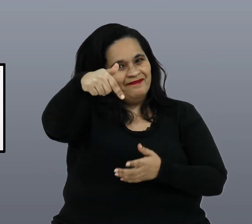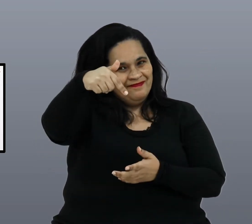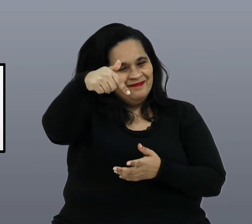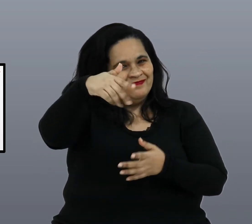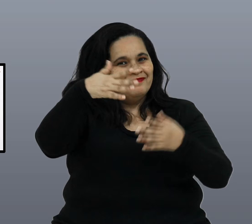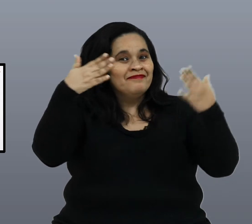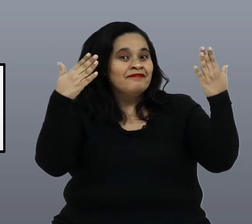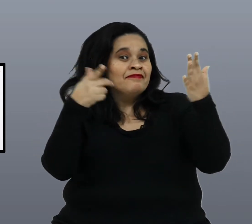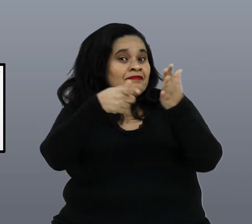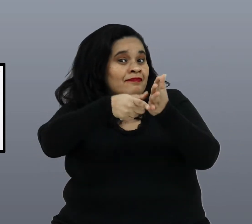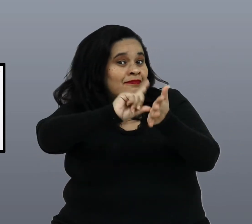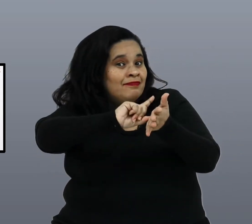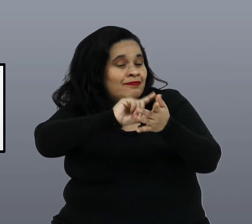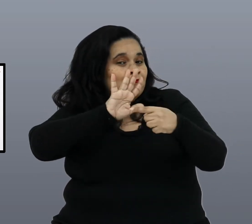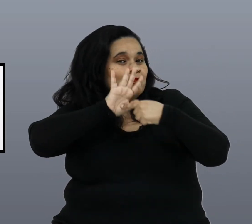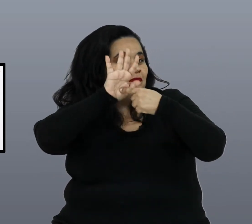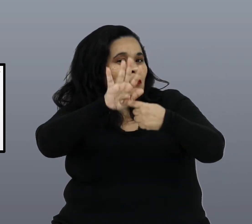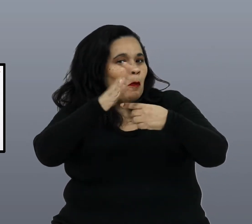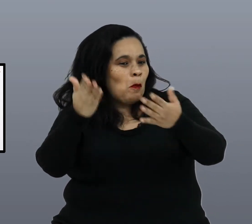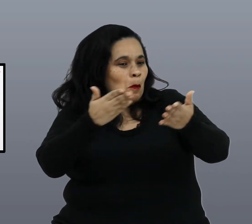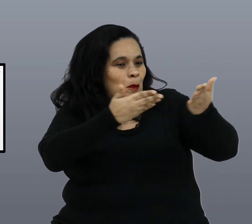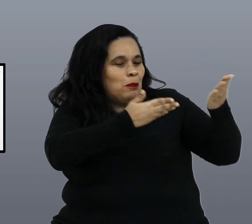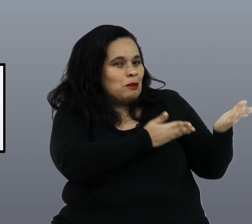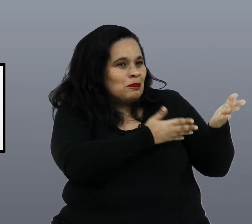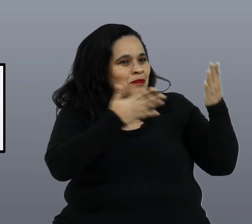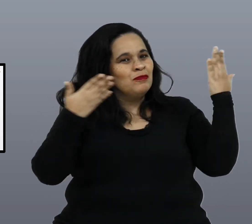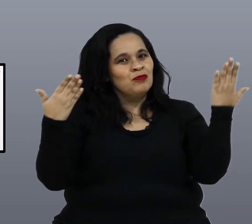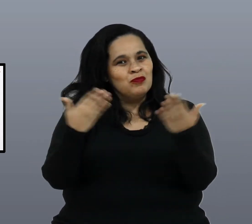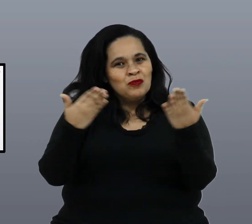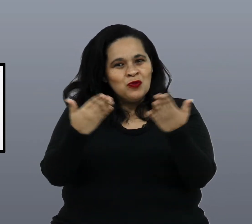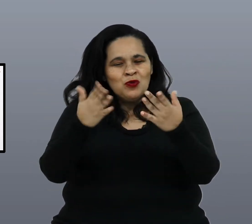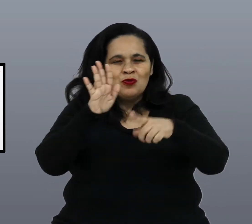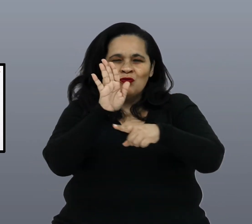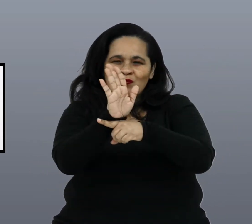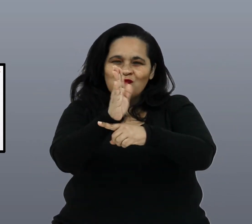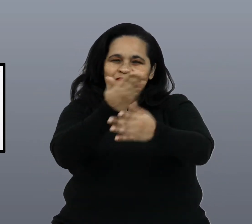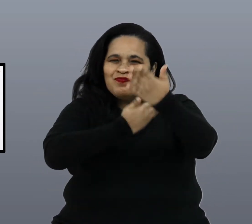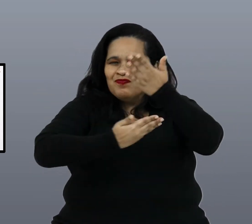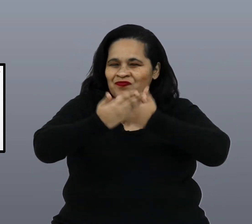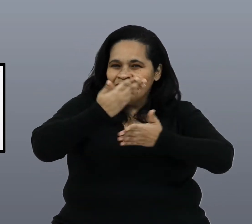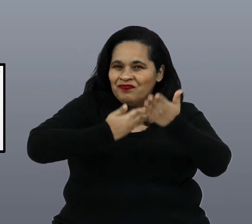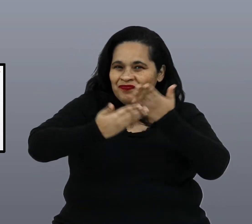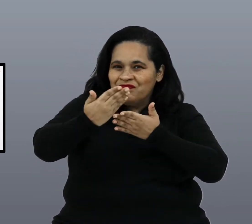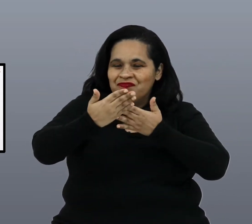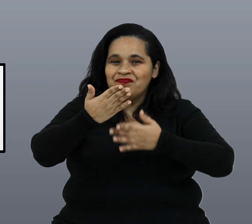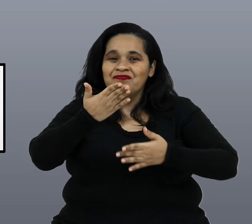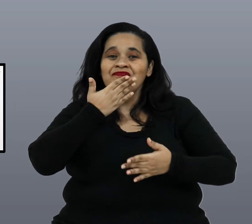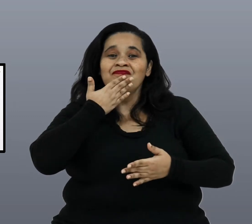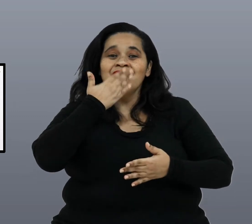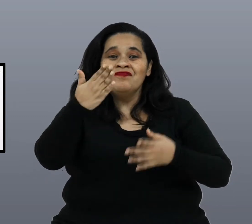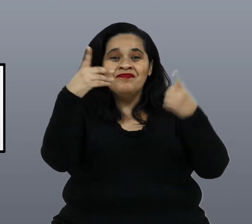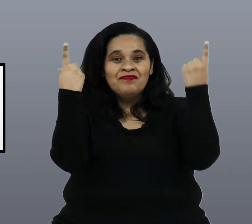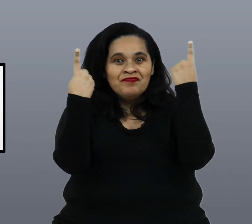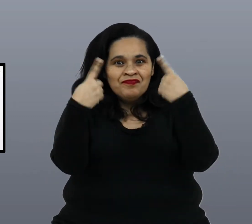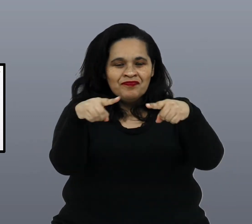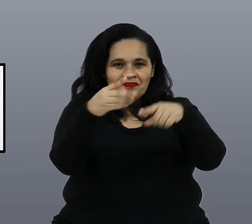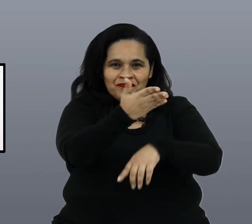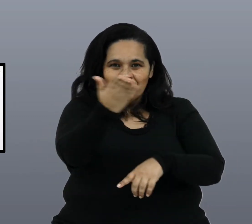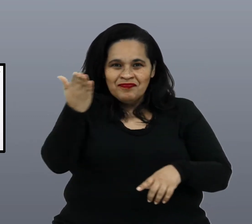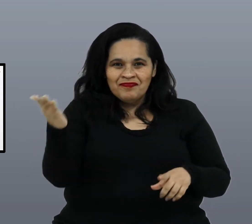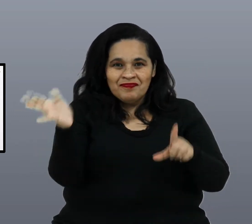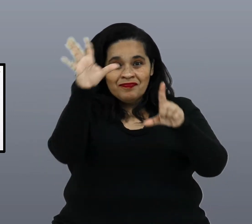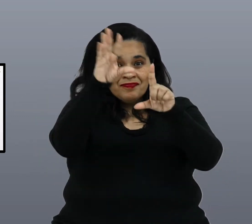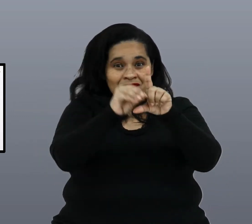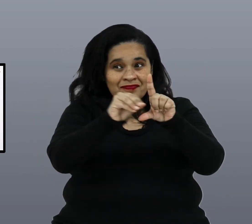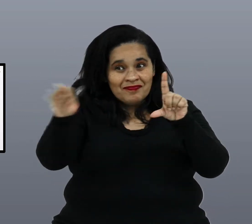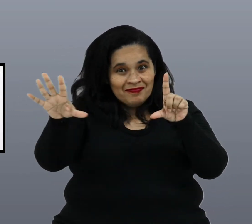antes de eu apresentar os nossos convidados, aqueles que nos ajudarão nessa conversa de hoje, eu queria desafiar você a compartilhar o